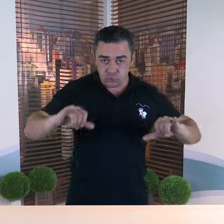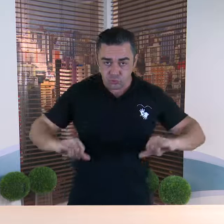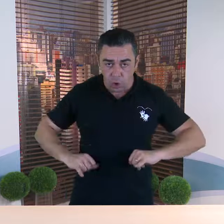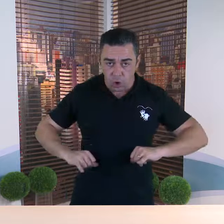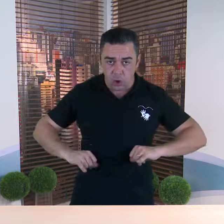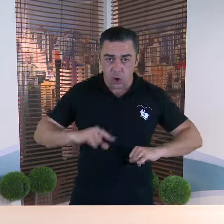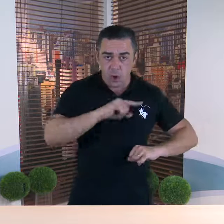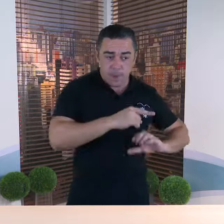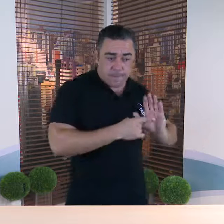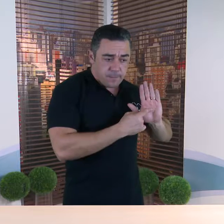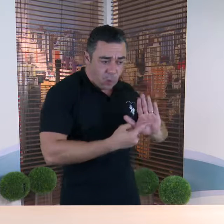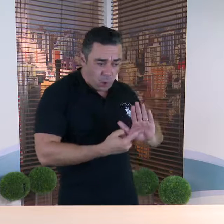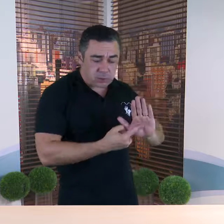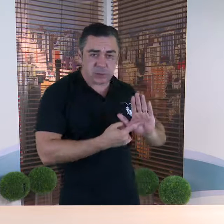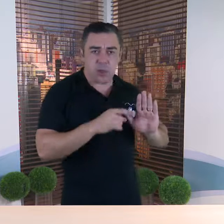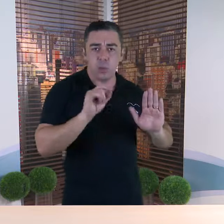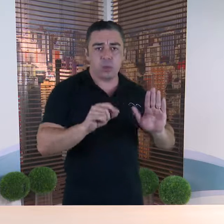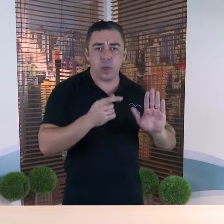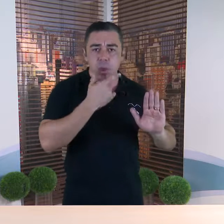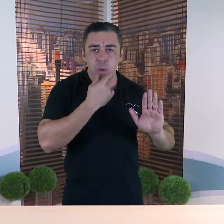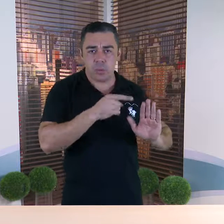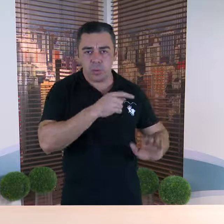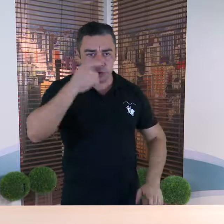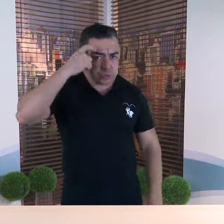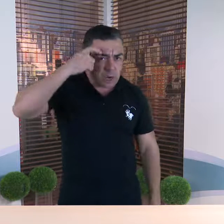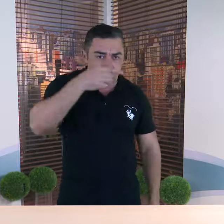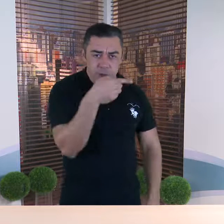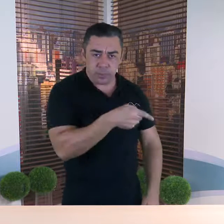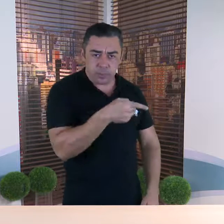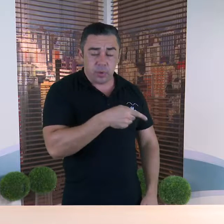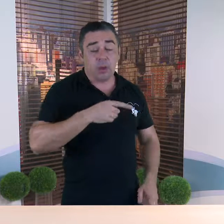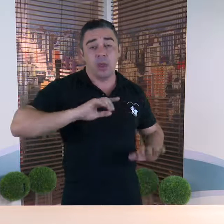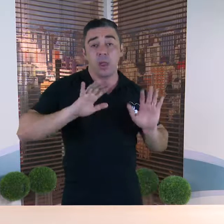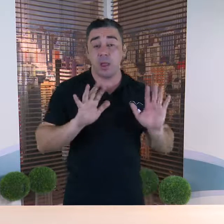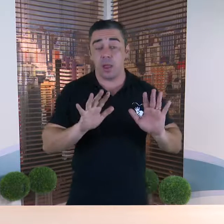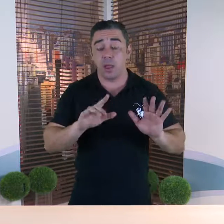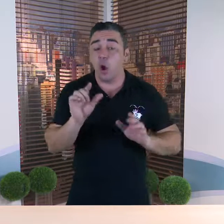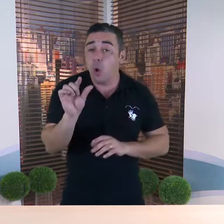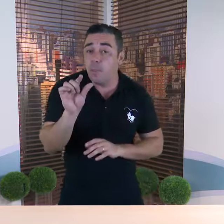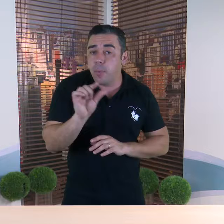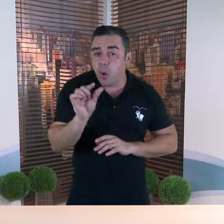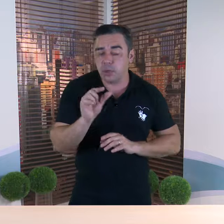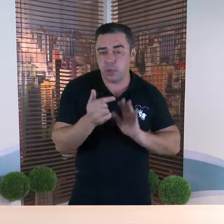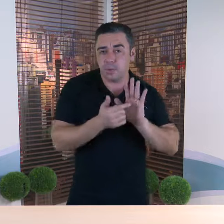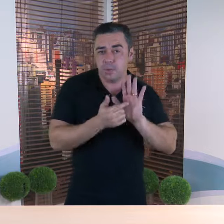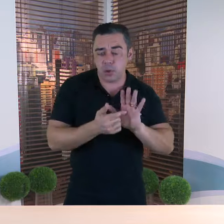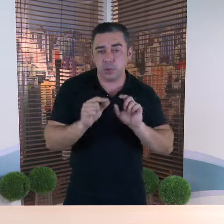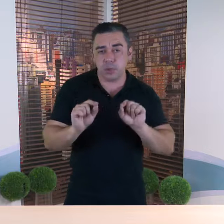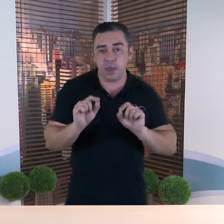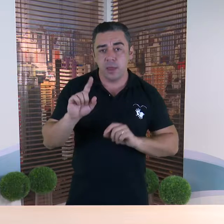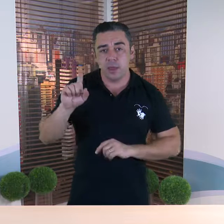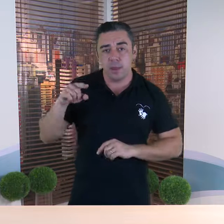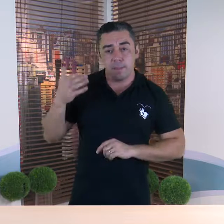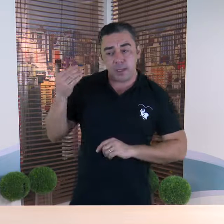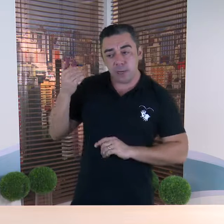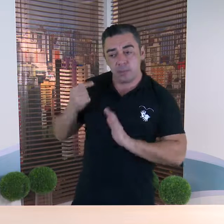lembrando que pode ser o mais antigo livro da Bíblia, é apenas uma pequena parcela do que nos